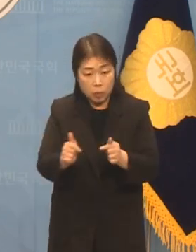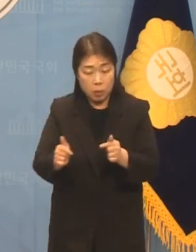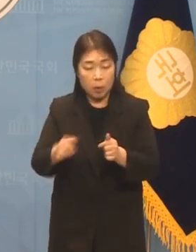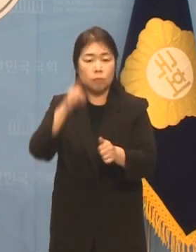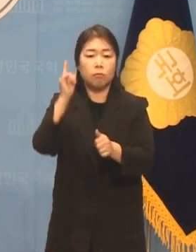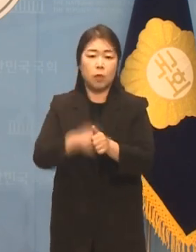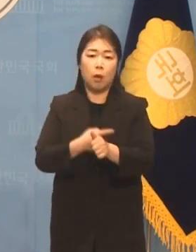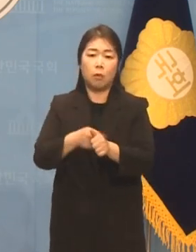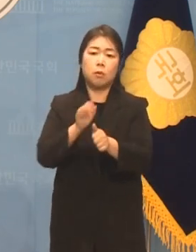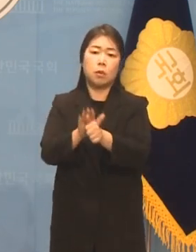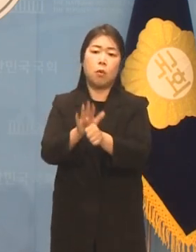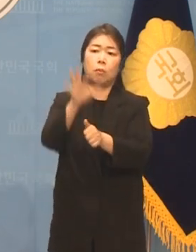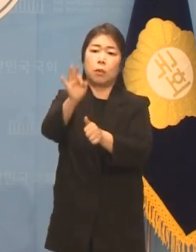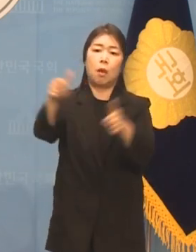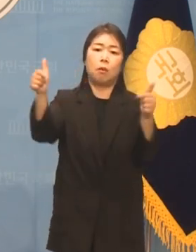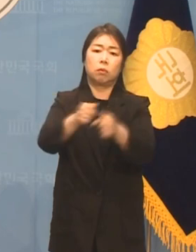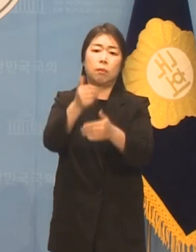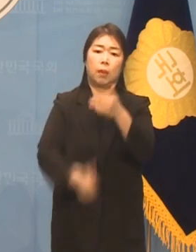지원마저 삭감했습니다.